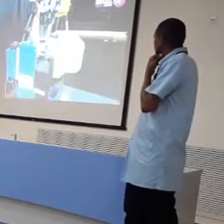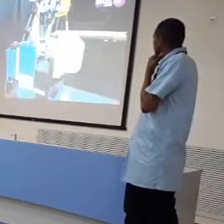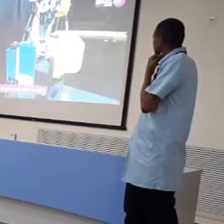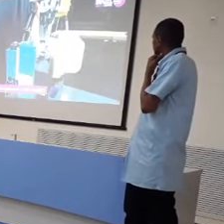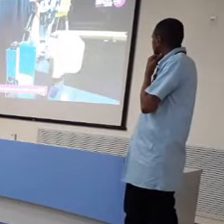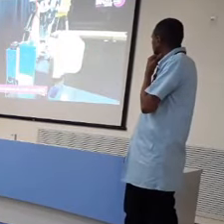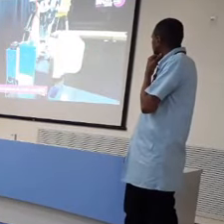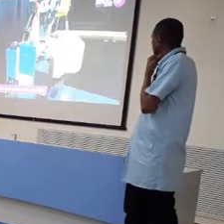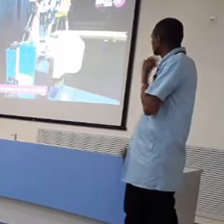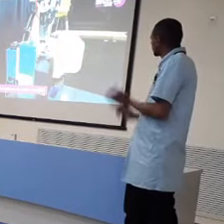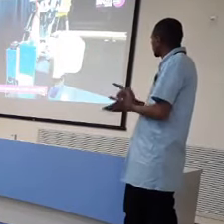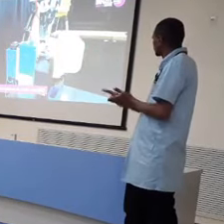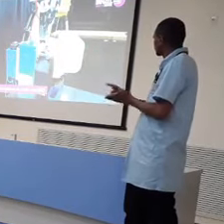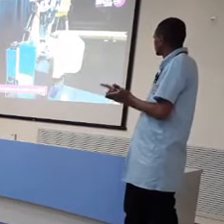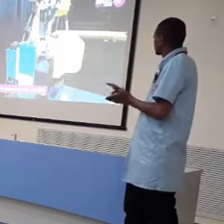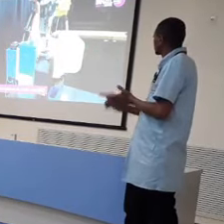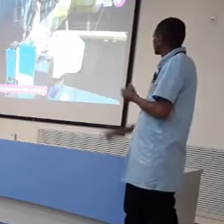Sistema de limpeza.